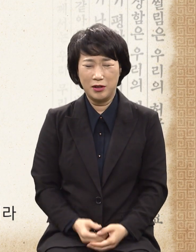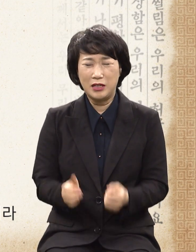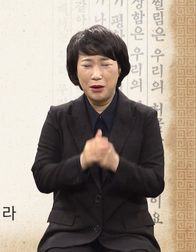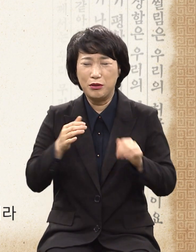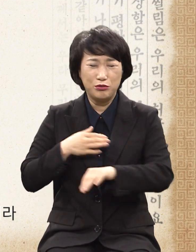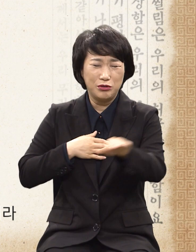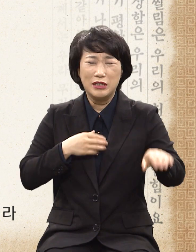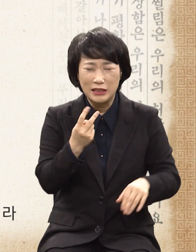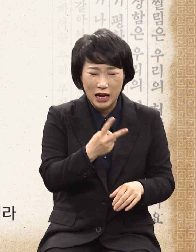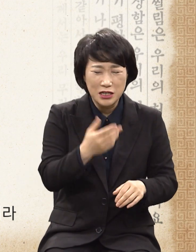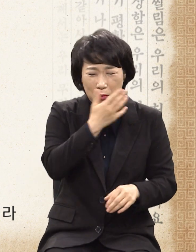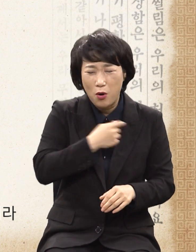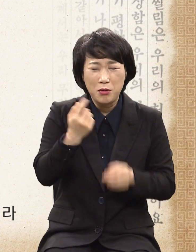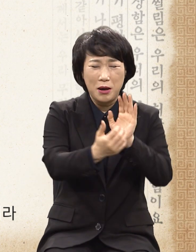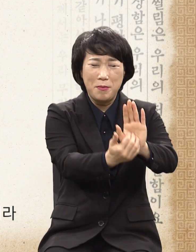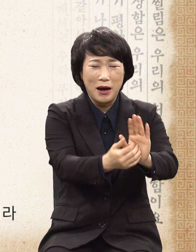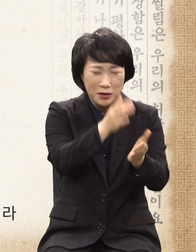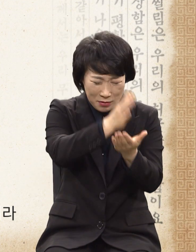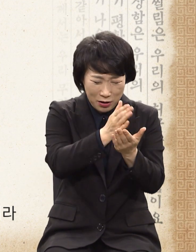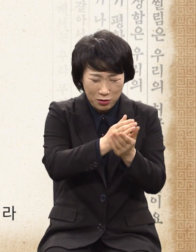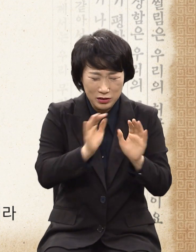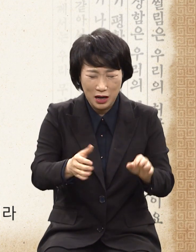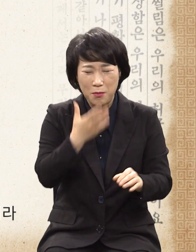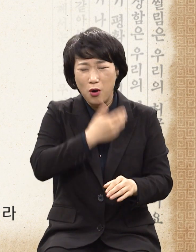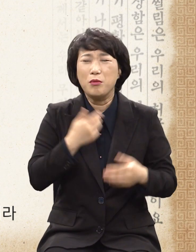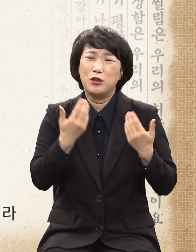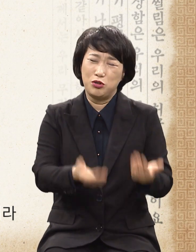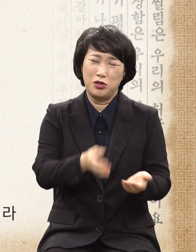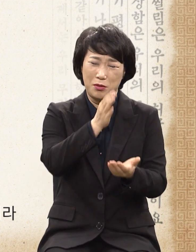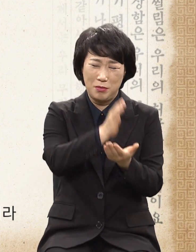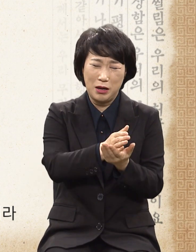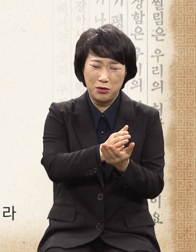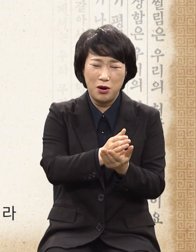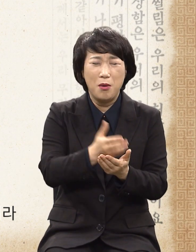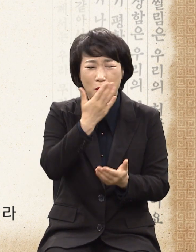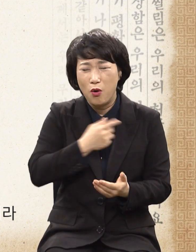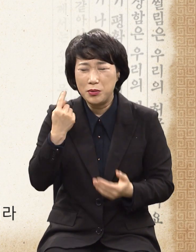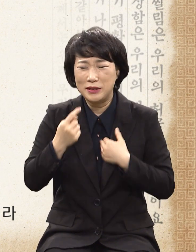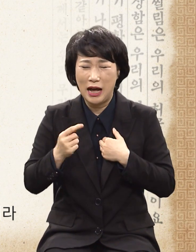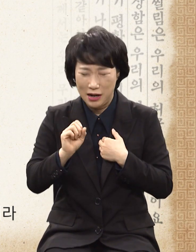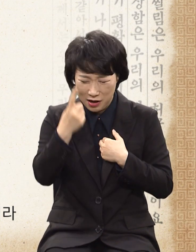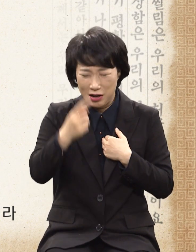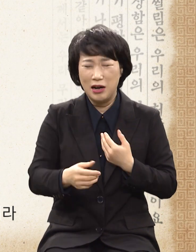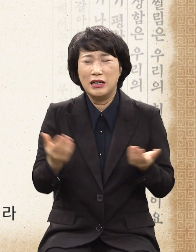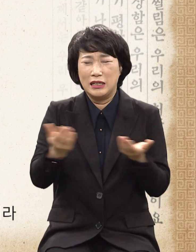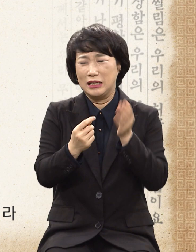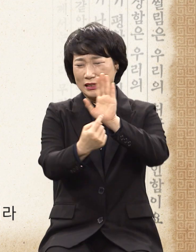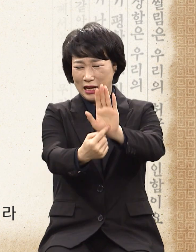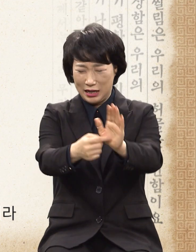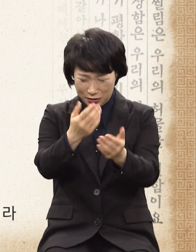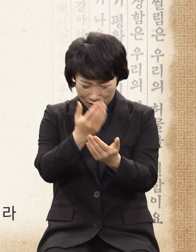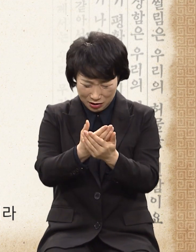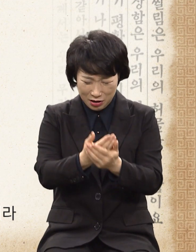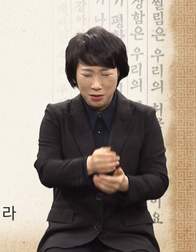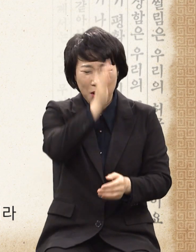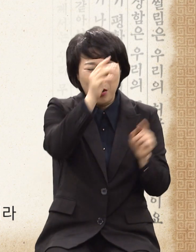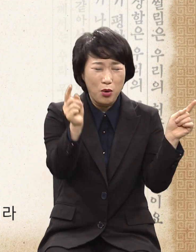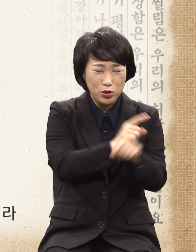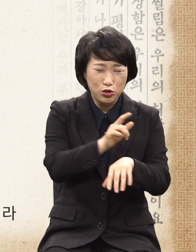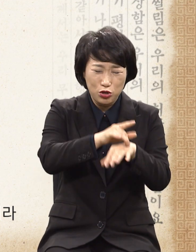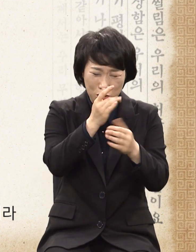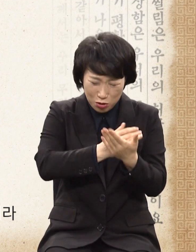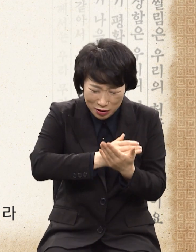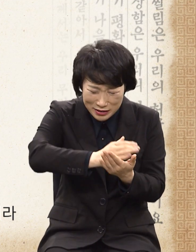그러므로 다시는 복음이 가로막히지 않고 복음이 쉬지 않고 복음이 나를 통해 일하게 도와주시옵소서. 병 고치고